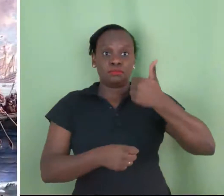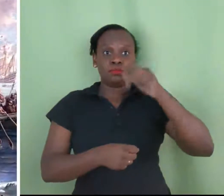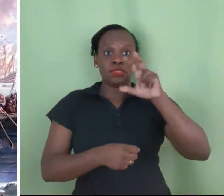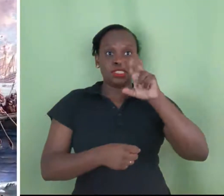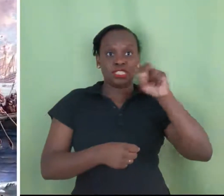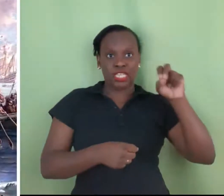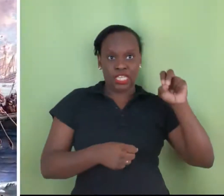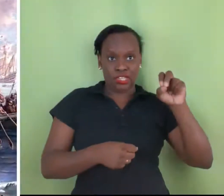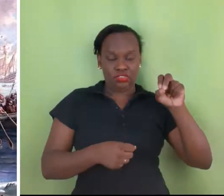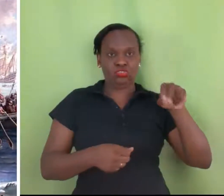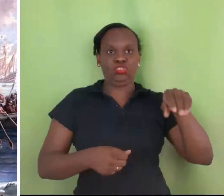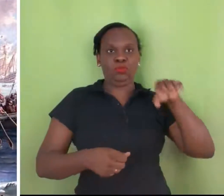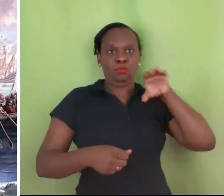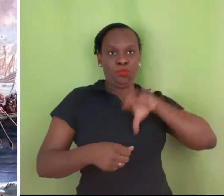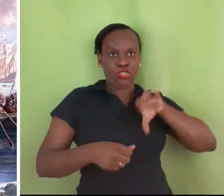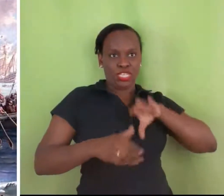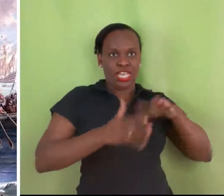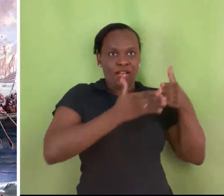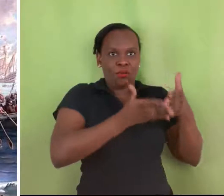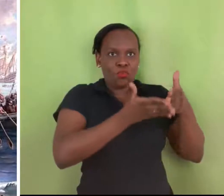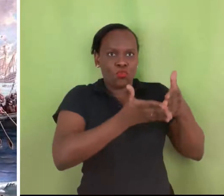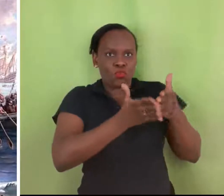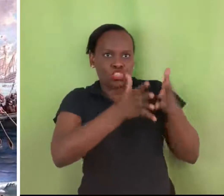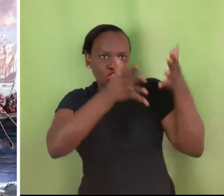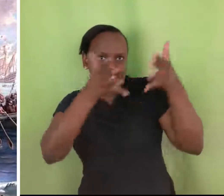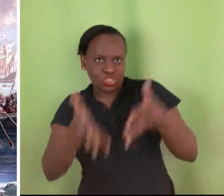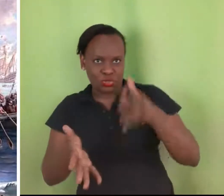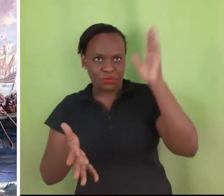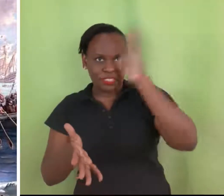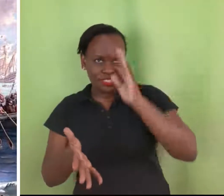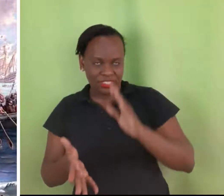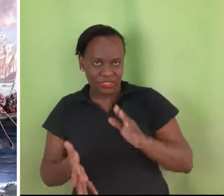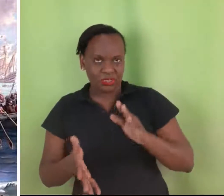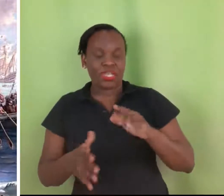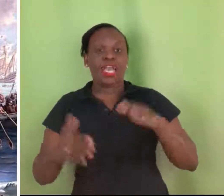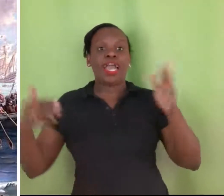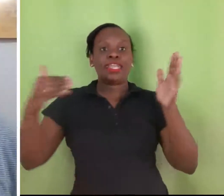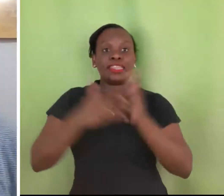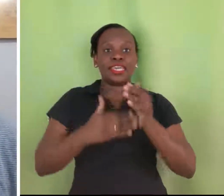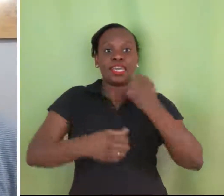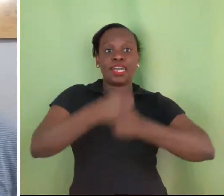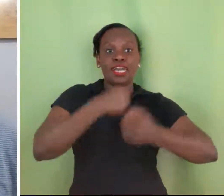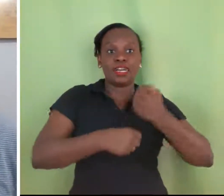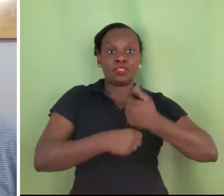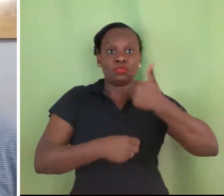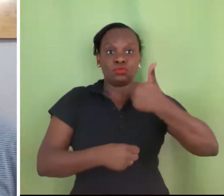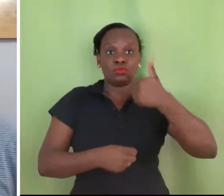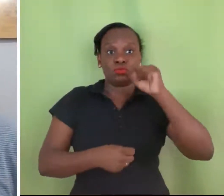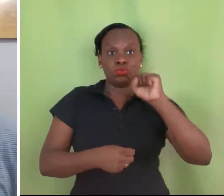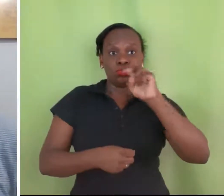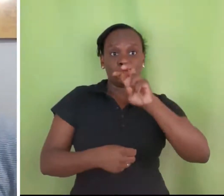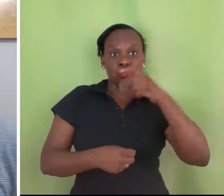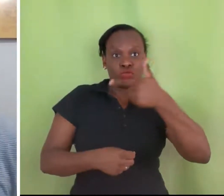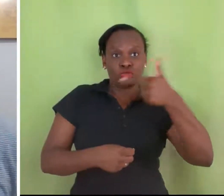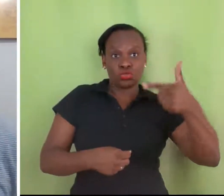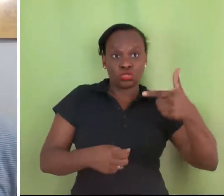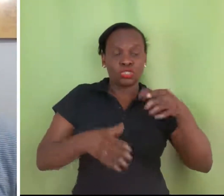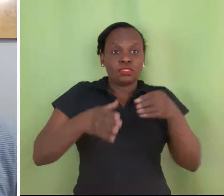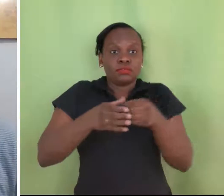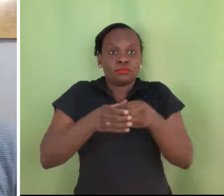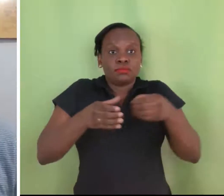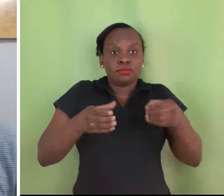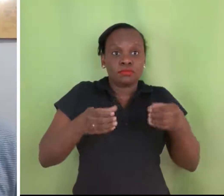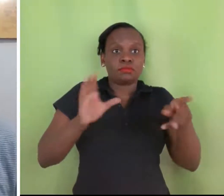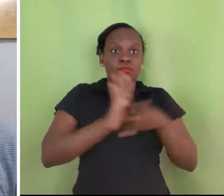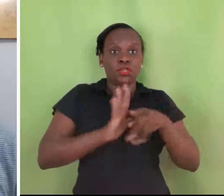da chegada da expedição do Pedro Álvares Cabral até 1822, o Brasil foi colônia de Portugal, ou seja,